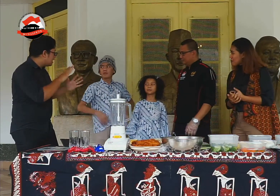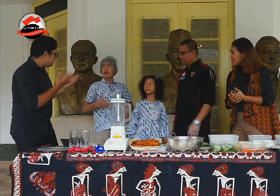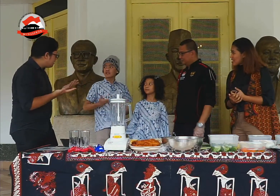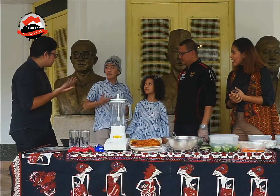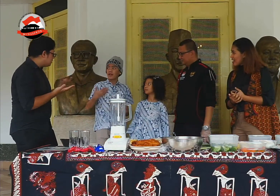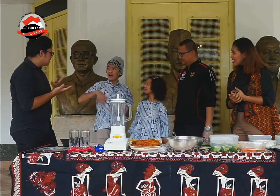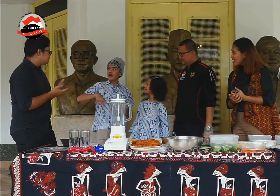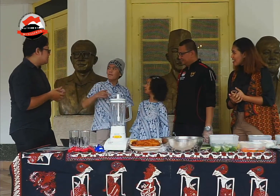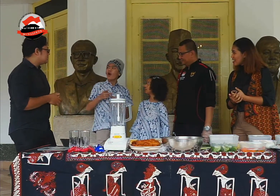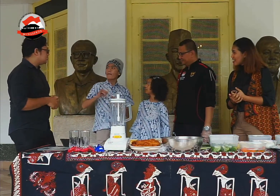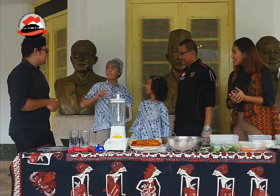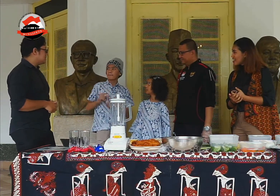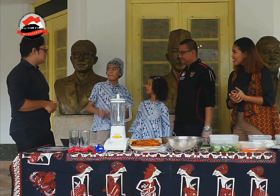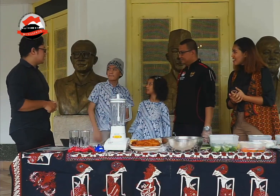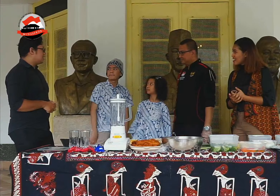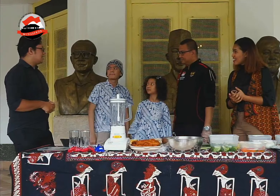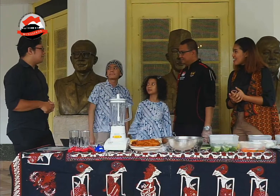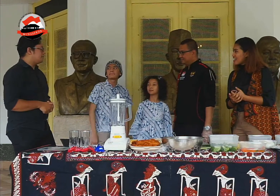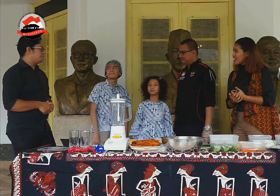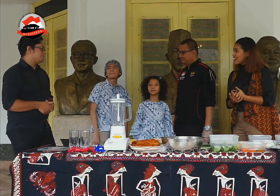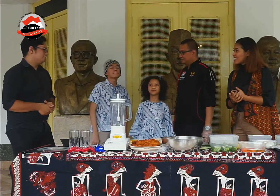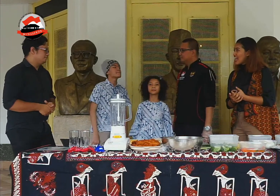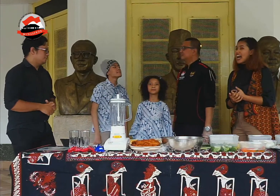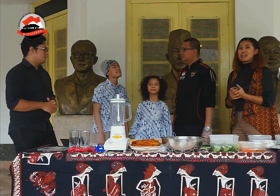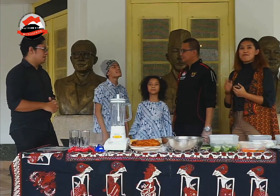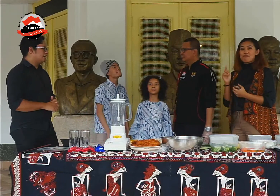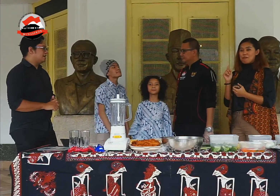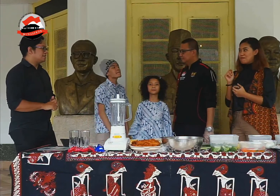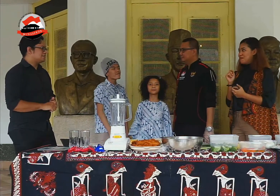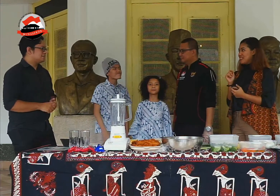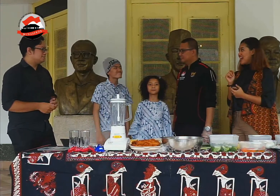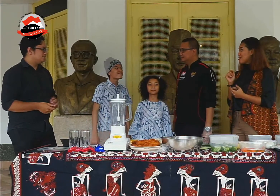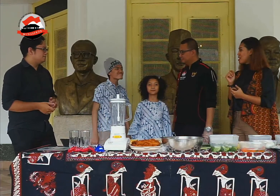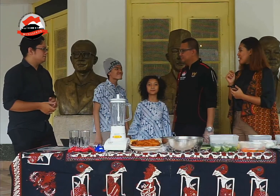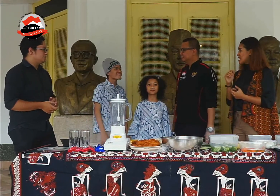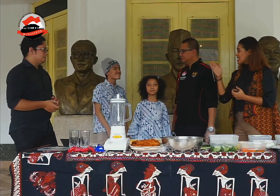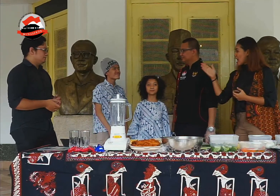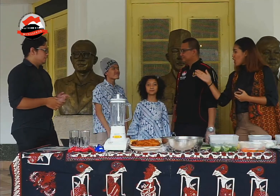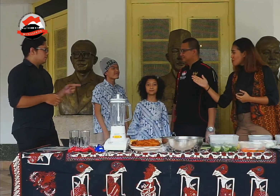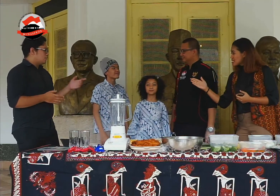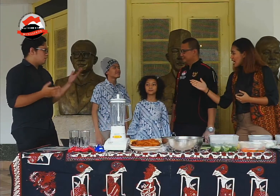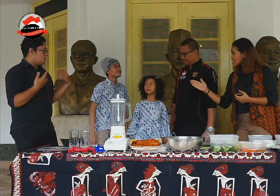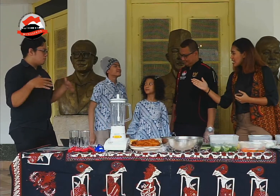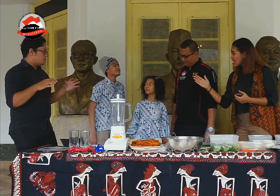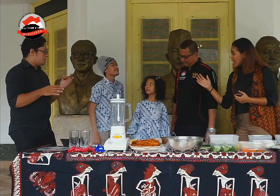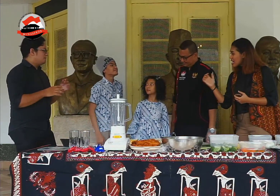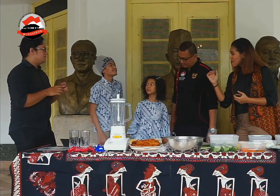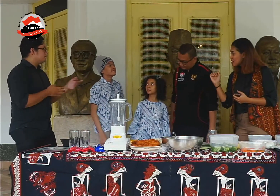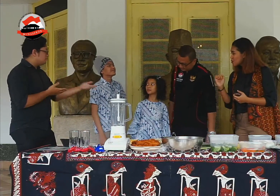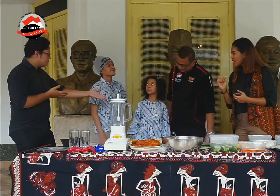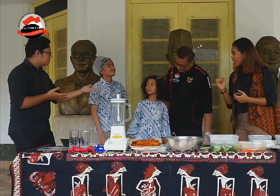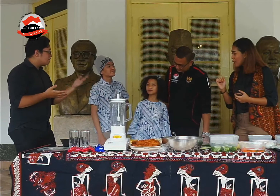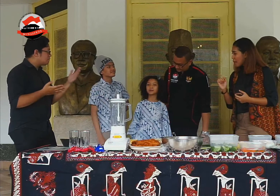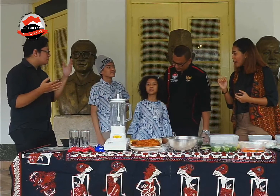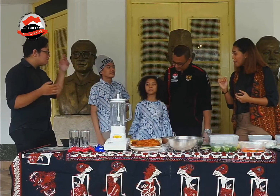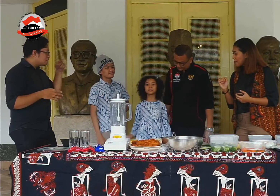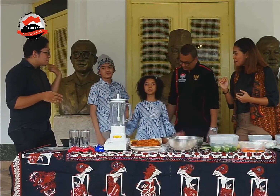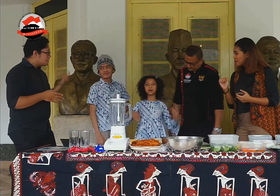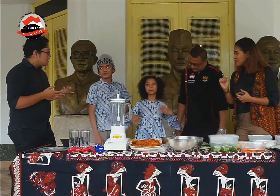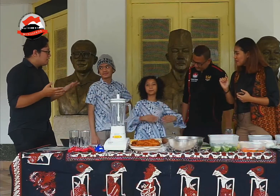nari apa biasanya? Biasa saya suka nari pop. Nari pop, dance. Nari modern dance. Kalau misalnya Nada biasa suka nari